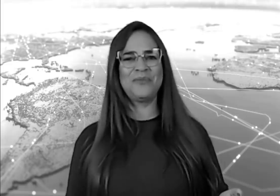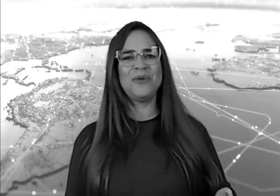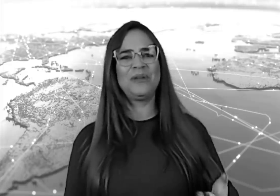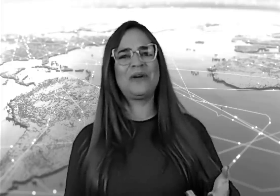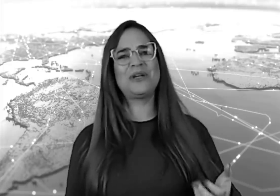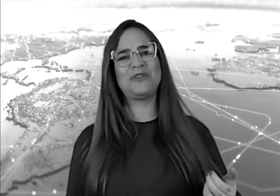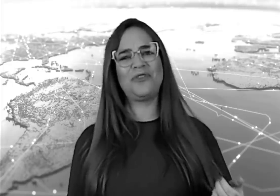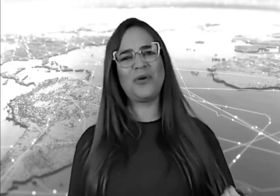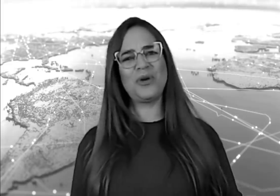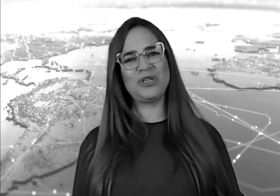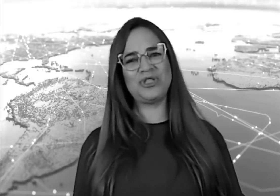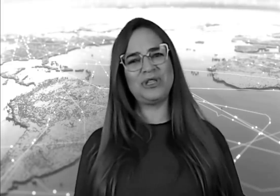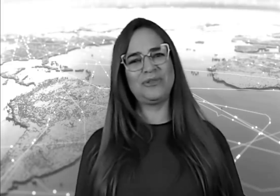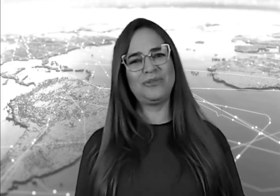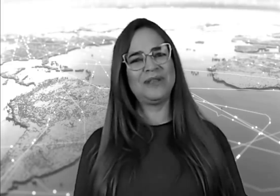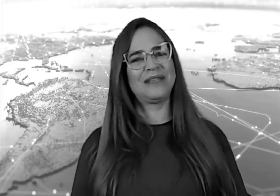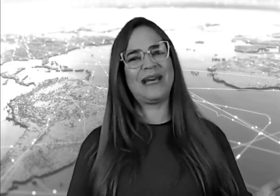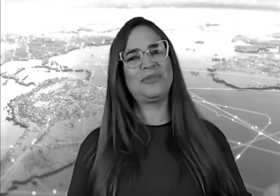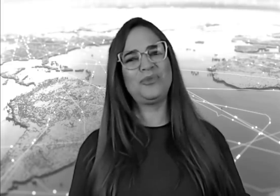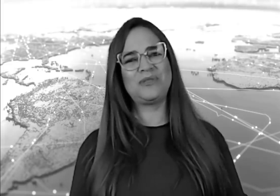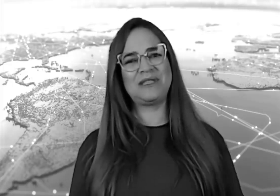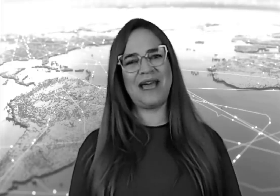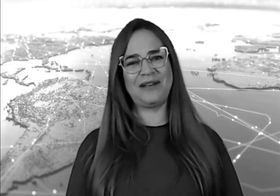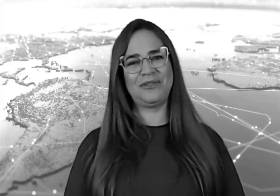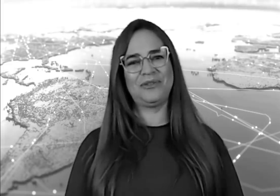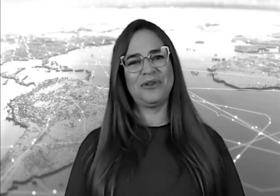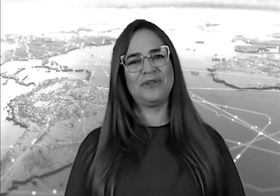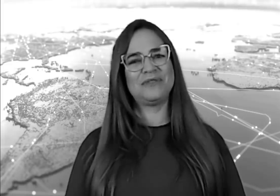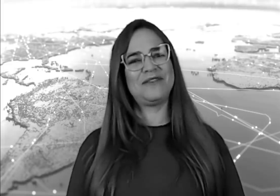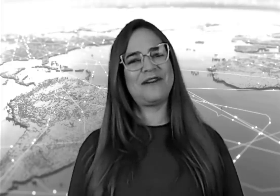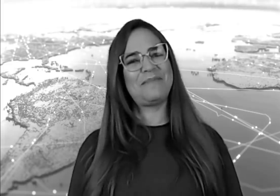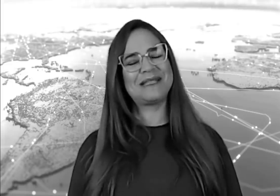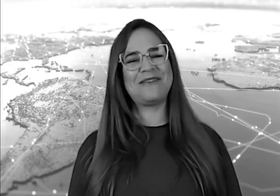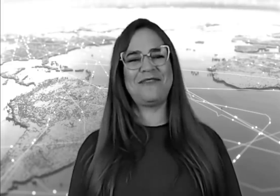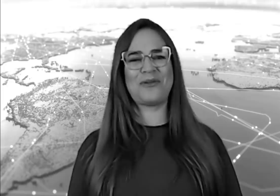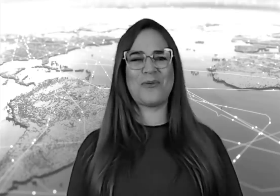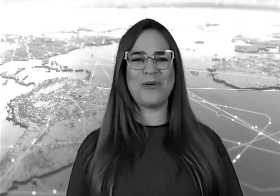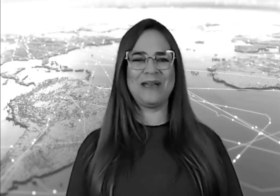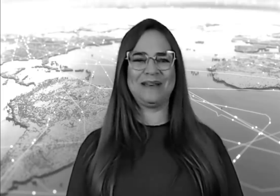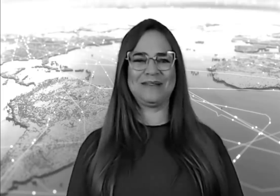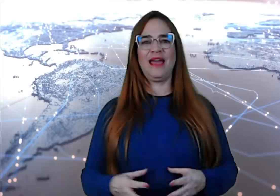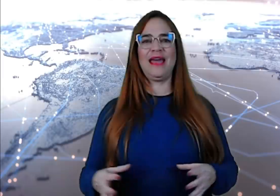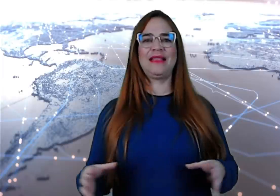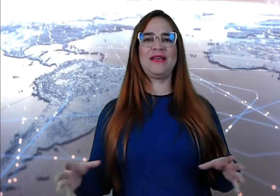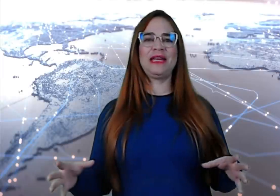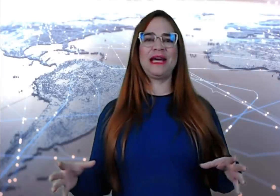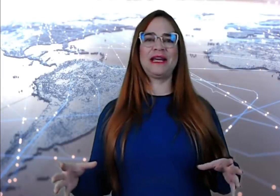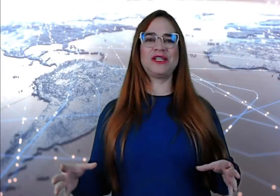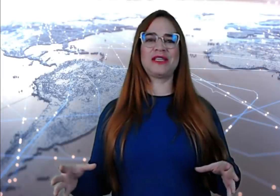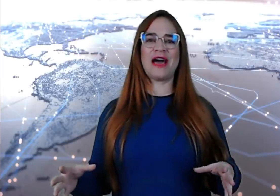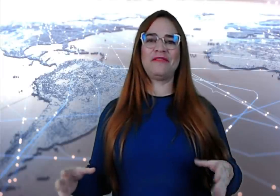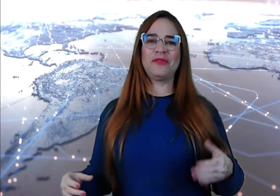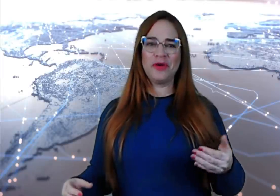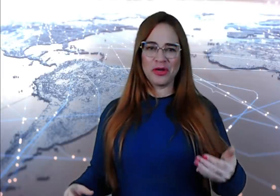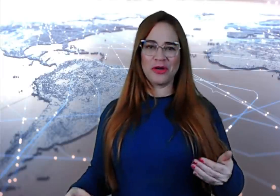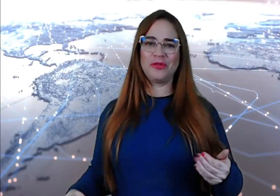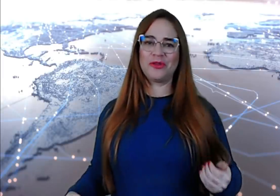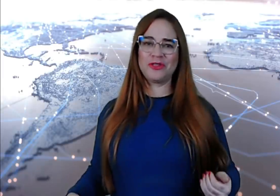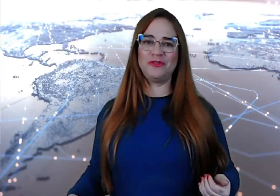O negócio já foi corrigido, tá tudo certo. Você vai passar vergonha. É tão inacreditável que eu trouxe o vídeo